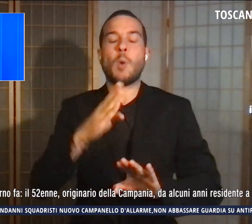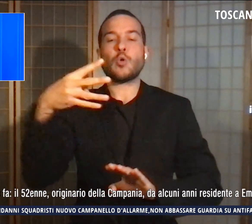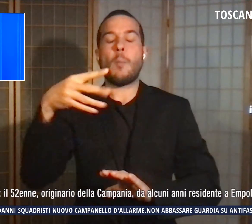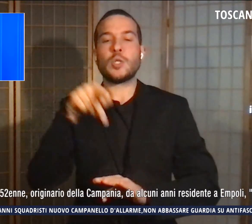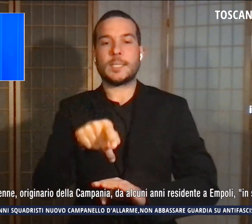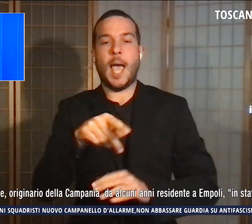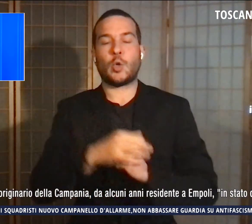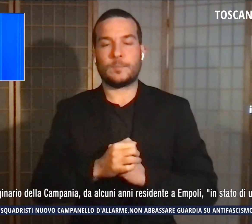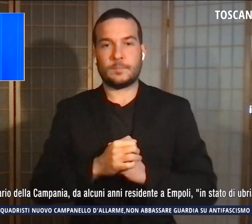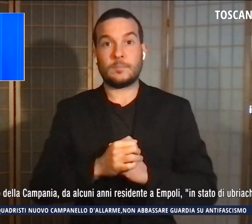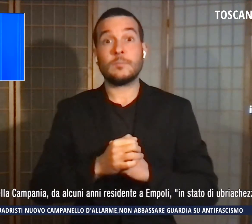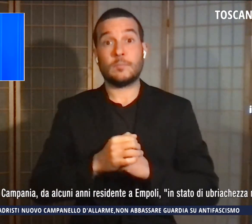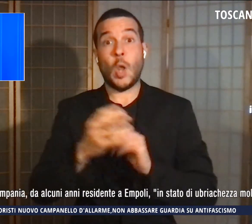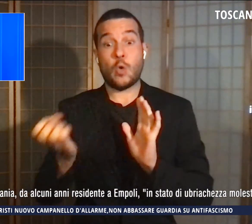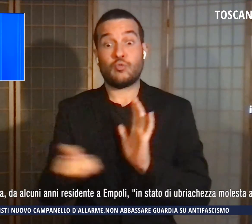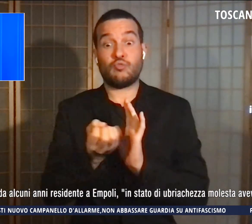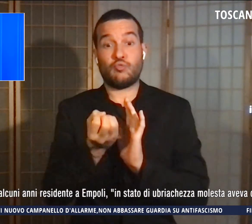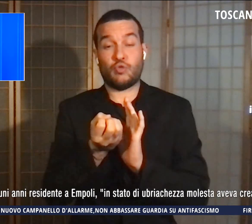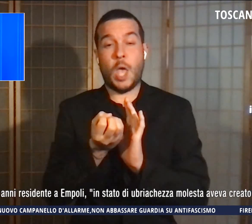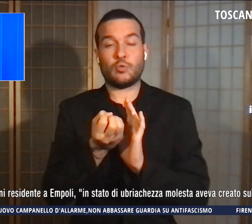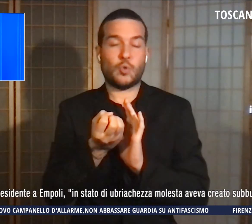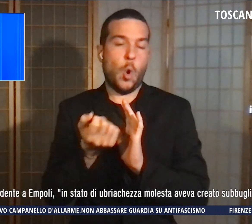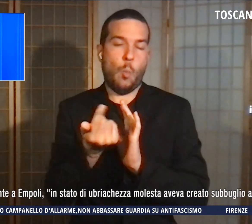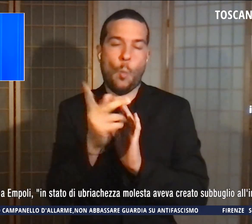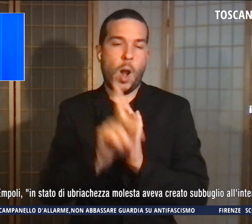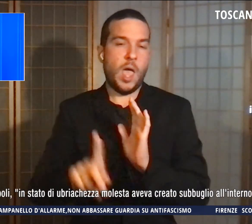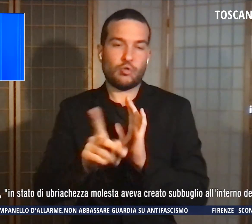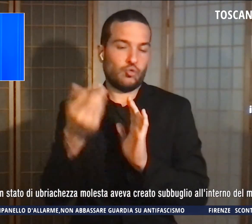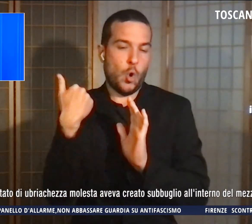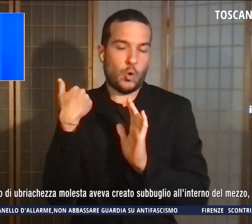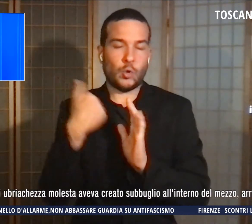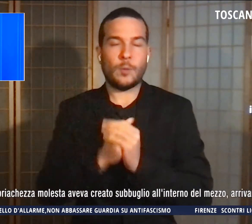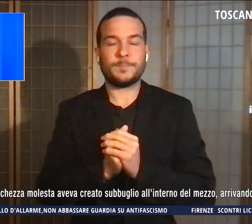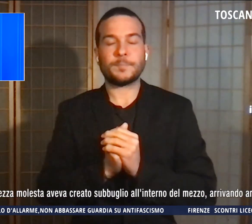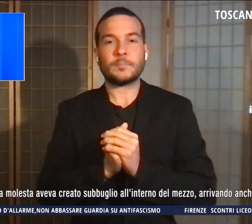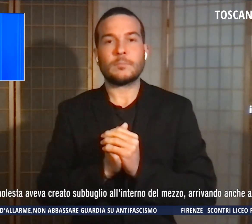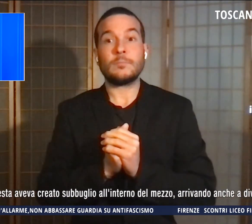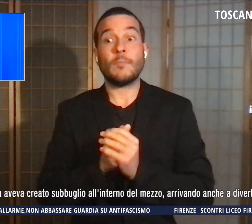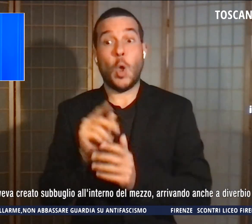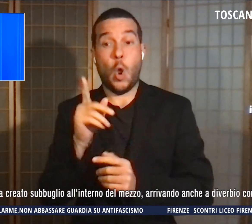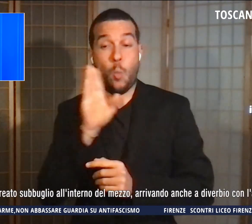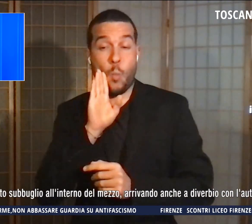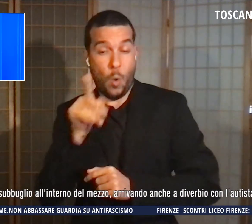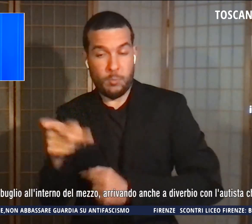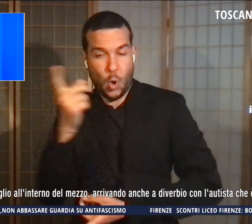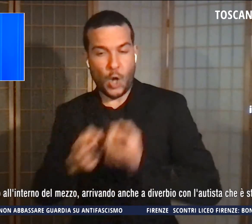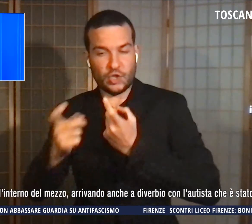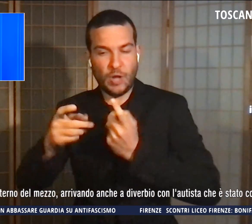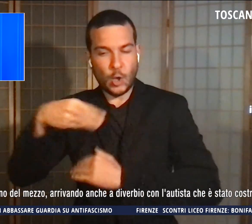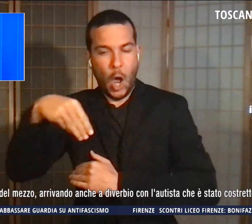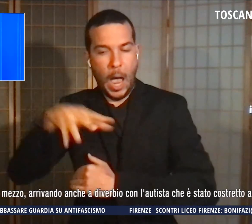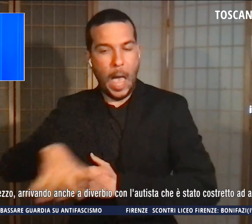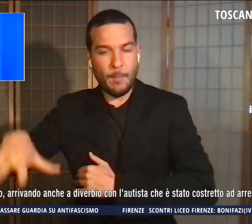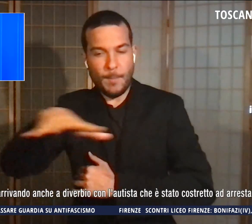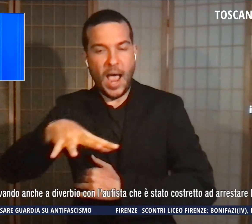dai militari, risalgono a qualche giorno fa. Il 52enne, originario della Campania, da alcuni anni residente a